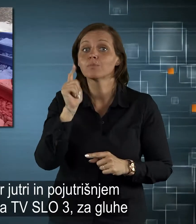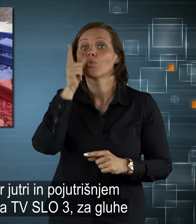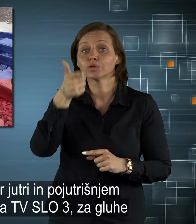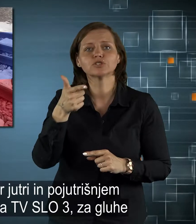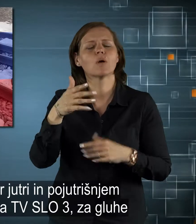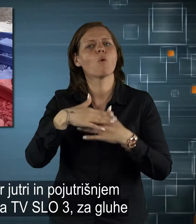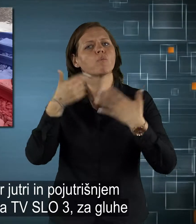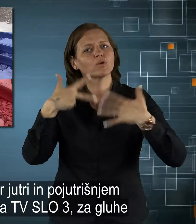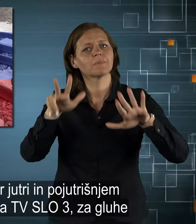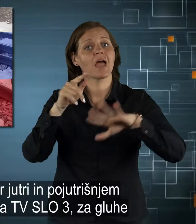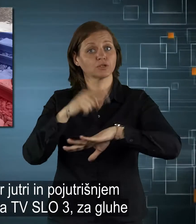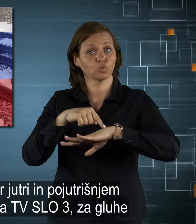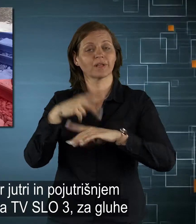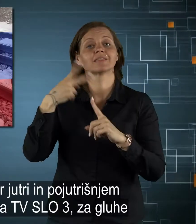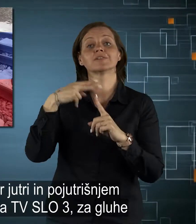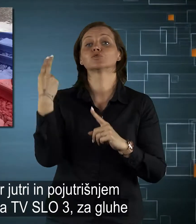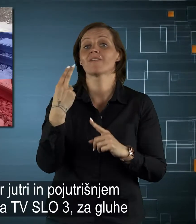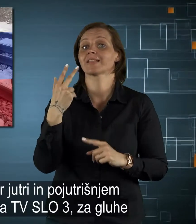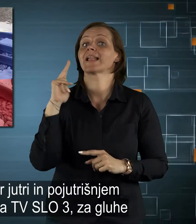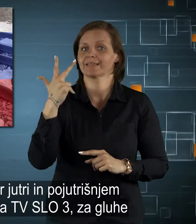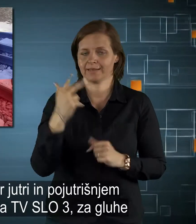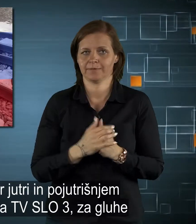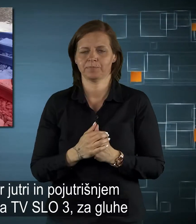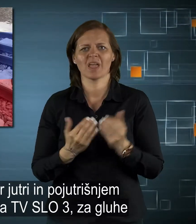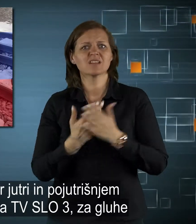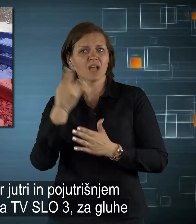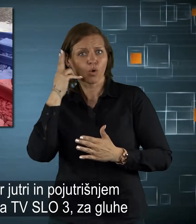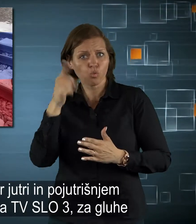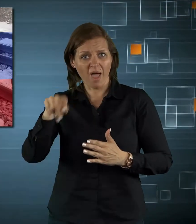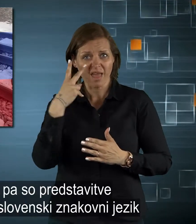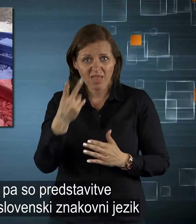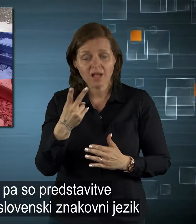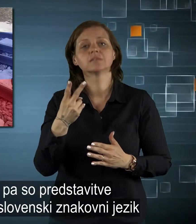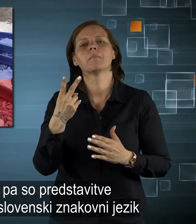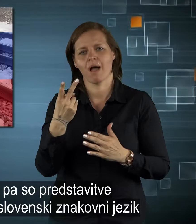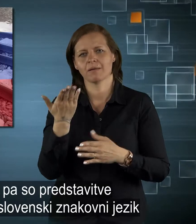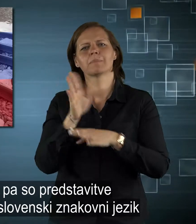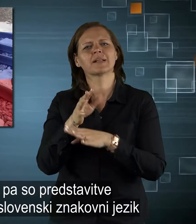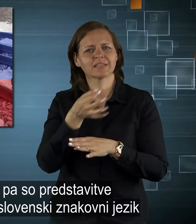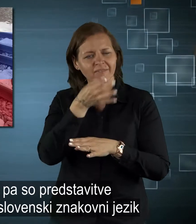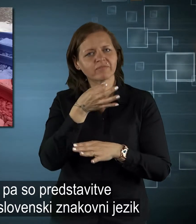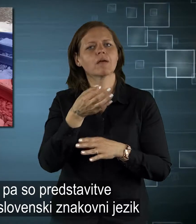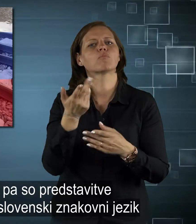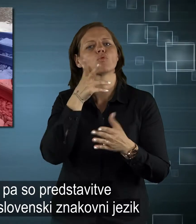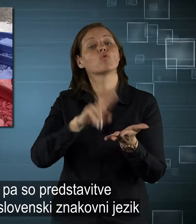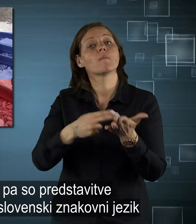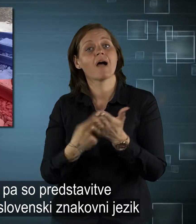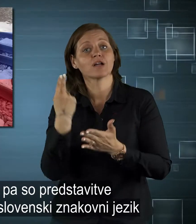18. uri na tretjem programu Televizije Slovenija. Za gluhe gledalce pa so predstavitve tolmačene v slovenski znakovni jezik